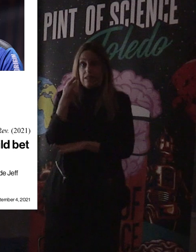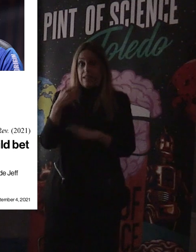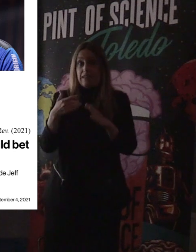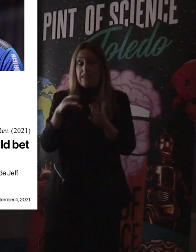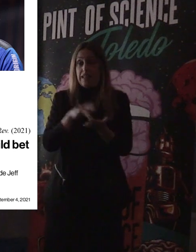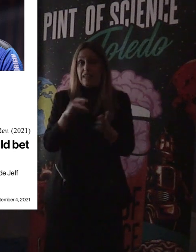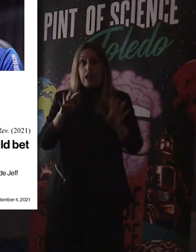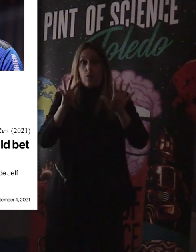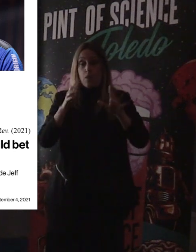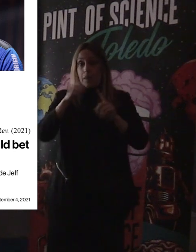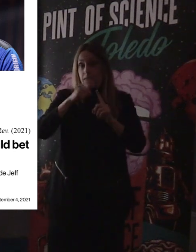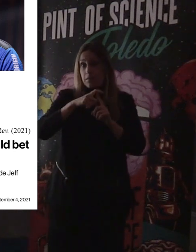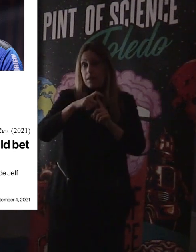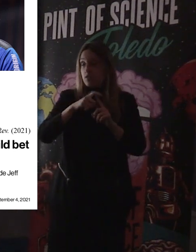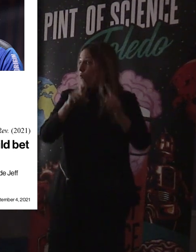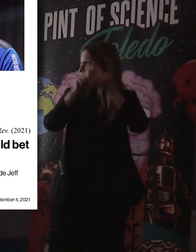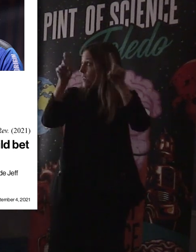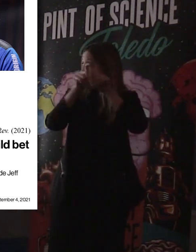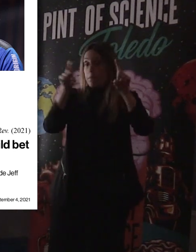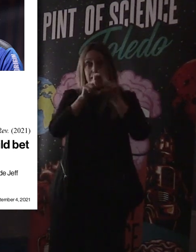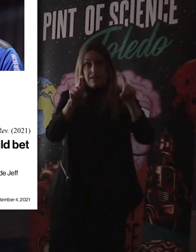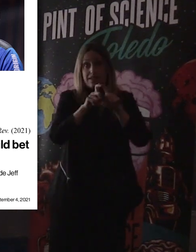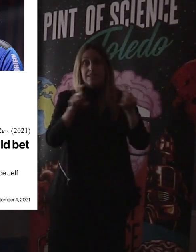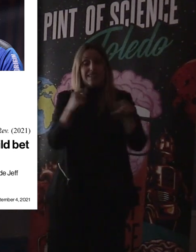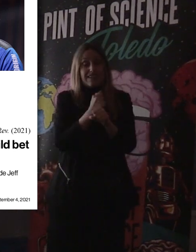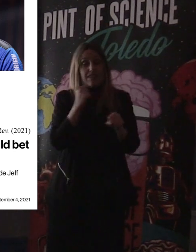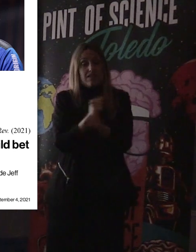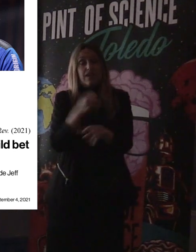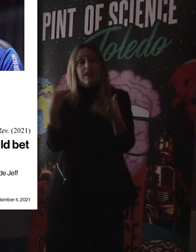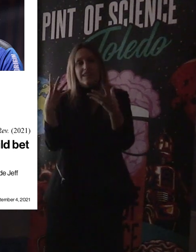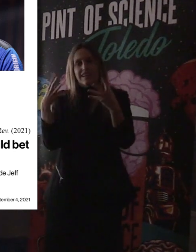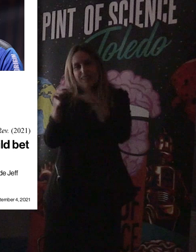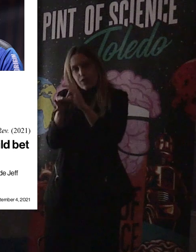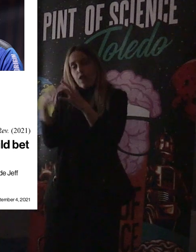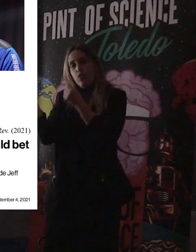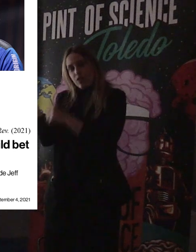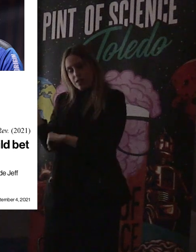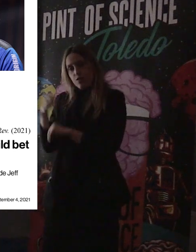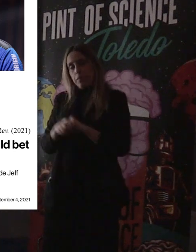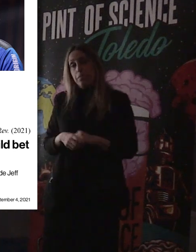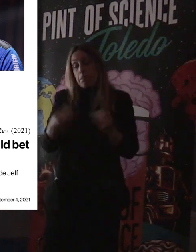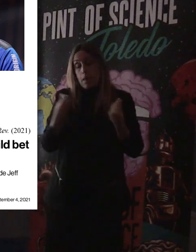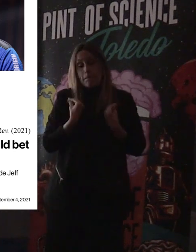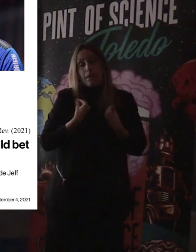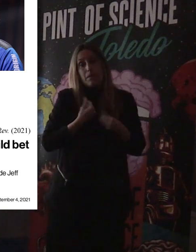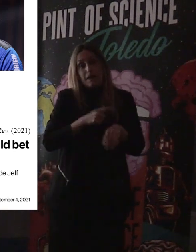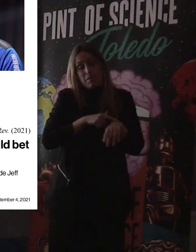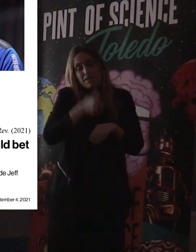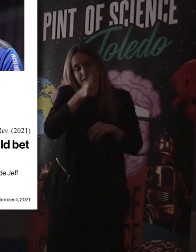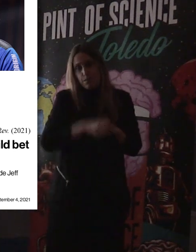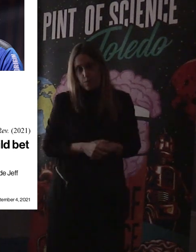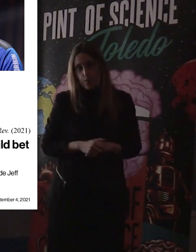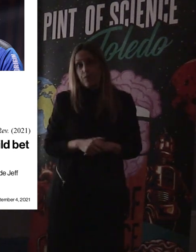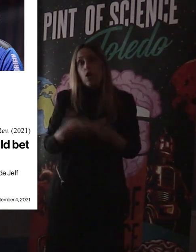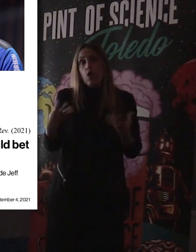mayo. Son las compañías que trabajan en esto, en la longevidad. con células madre o